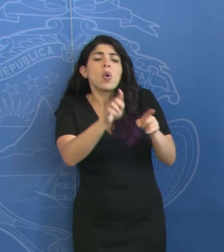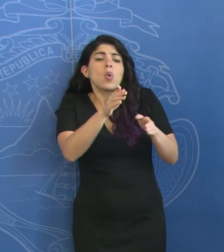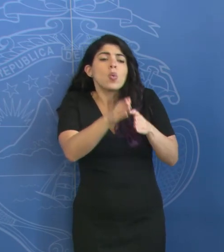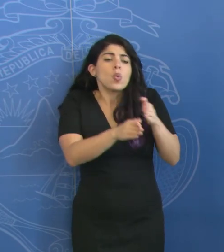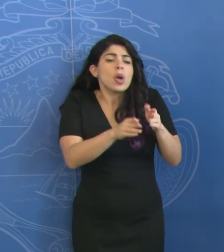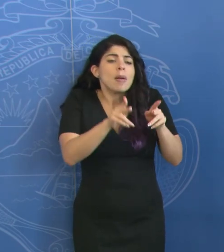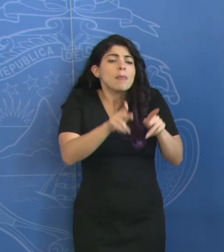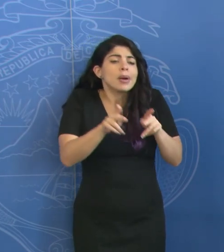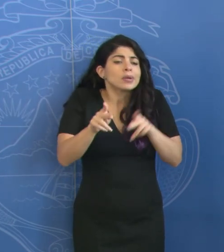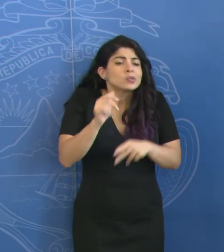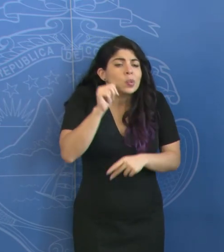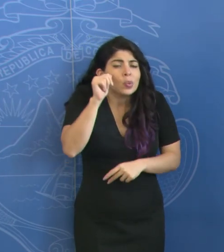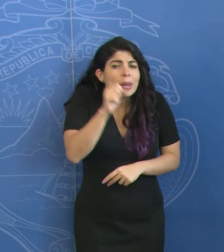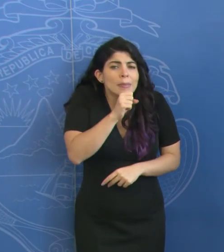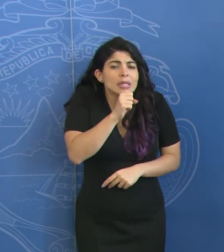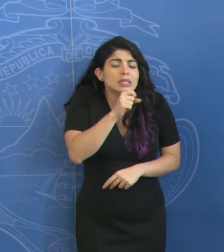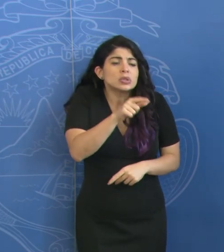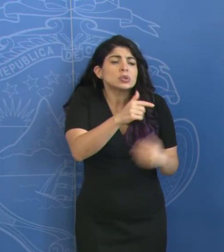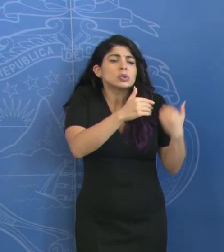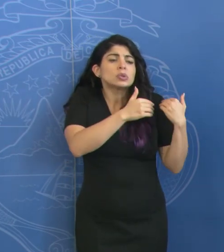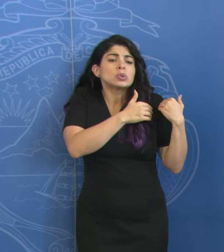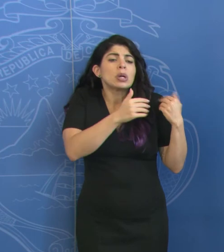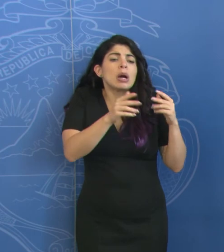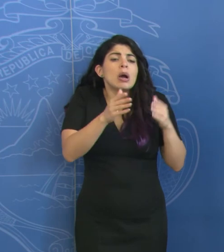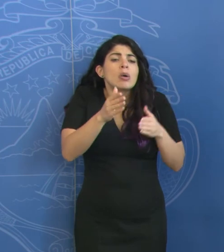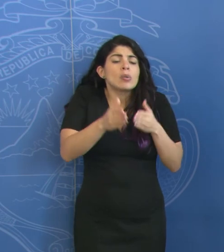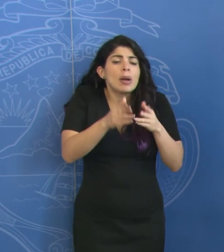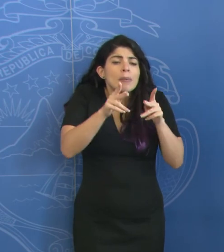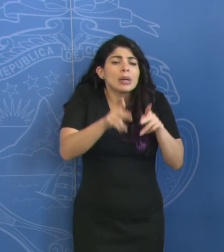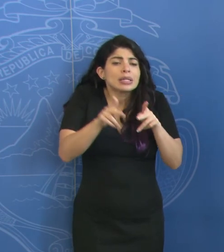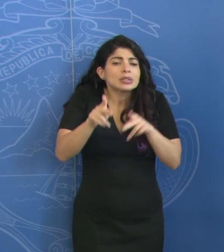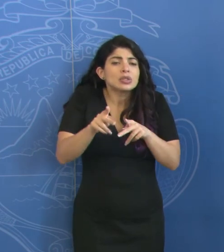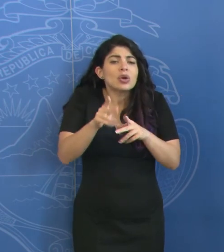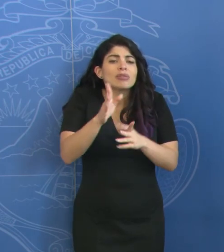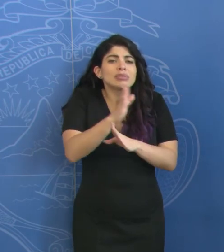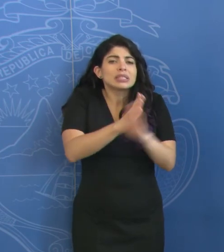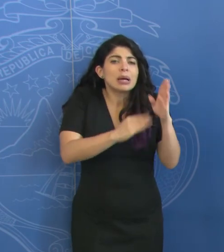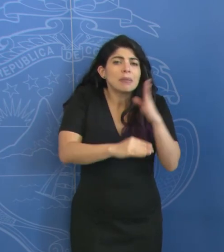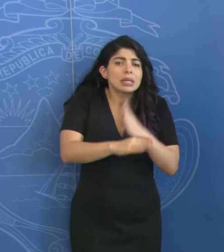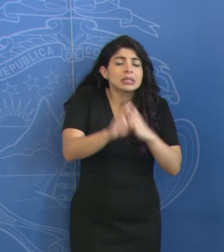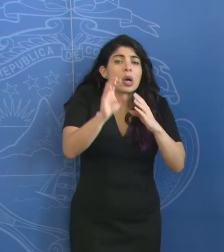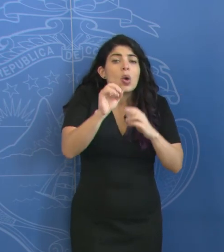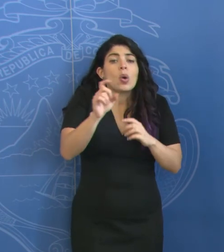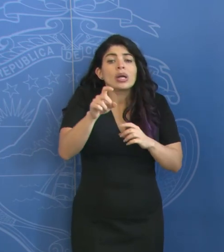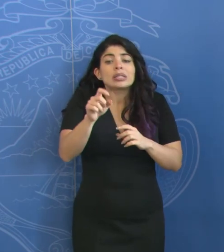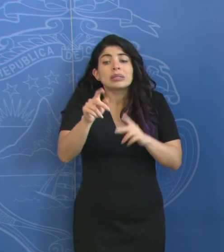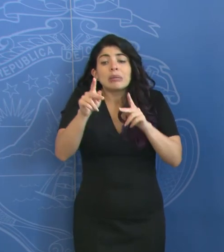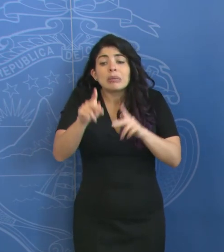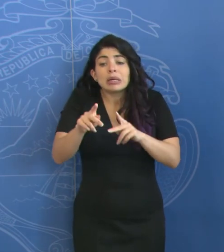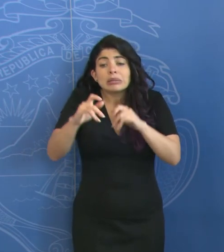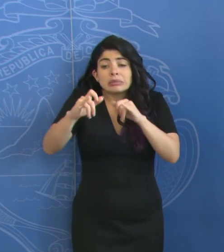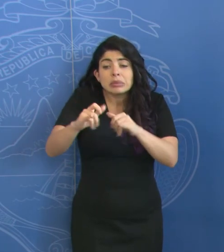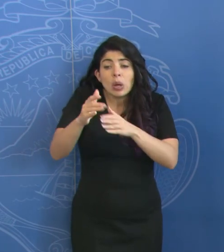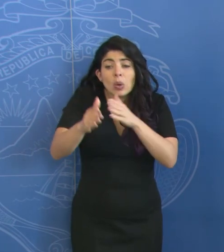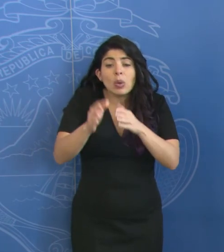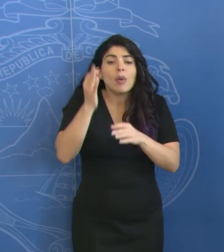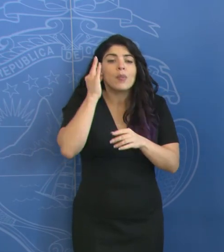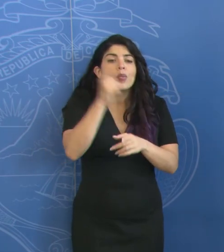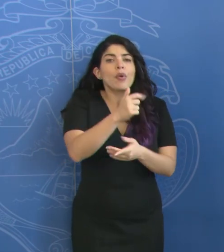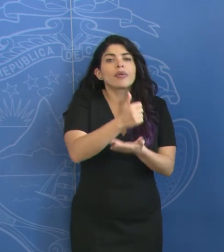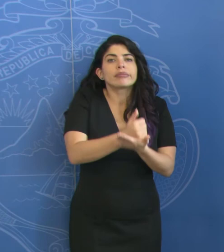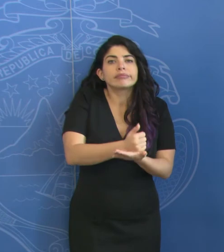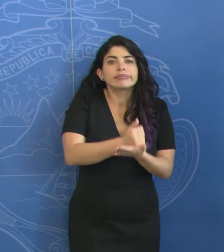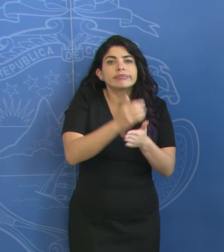personas adultas mayores, de las personas en situación de discapacidad, de las personas que requieren cuidados de larga estancia. Y lo cierto